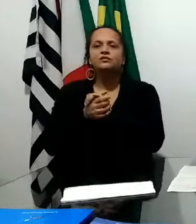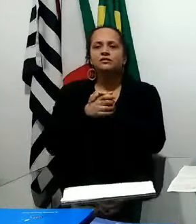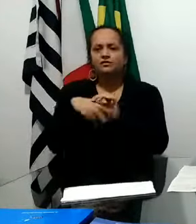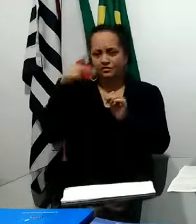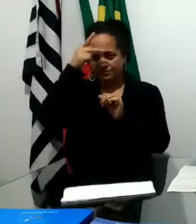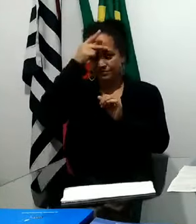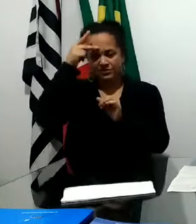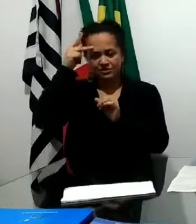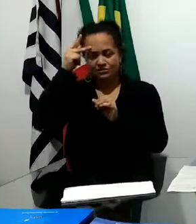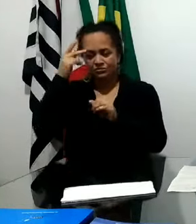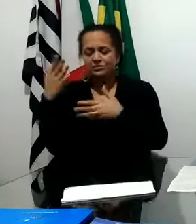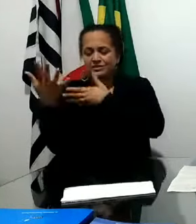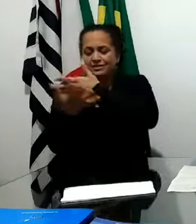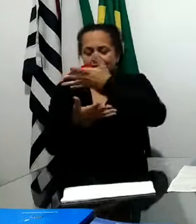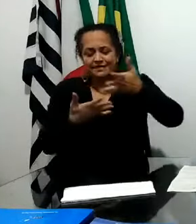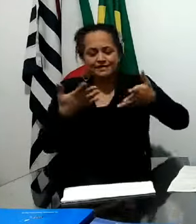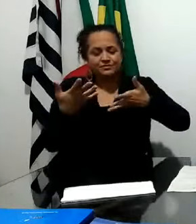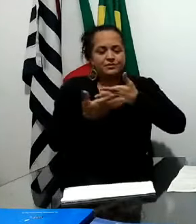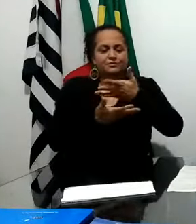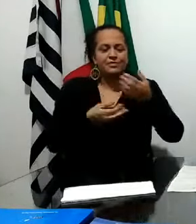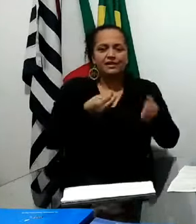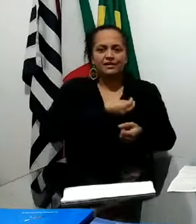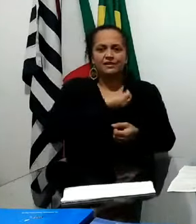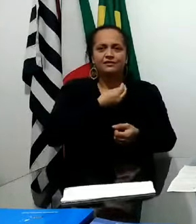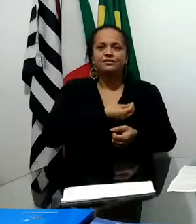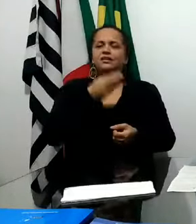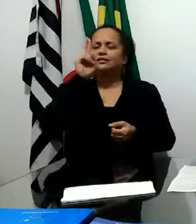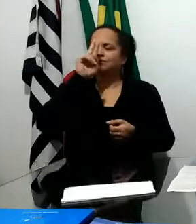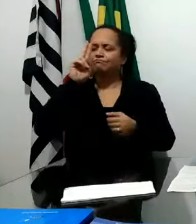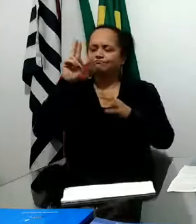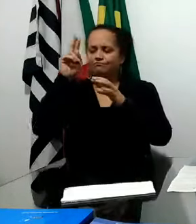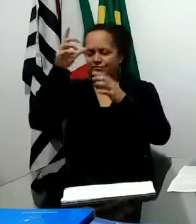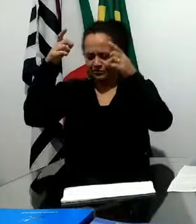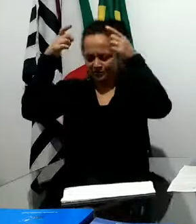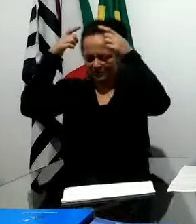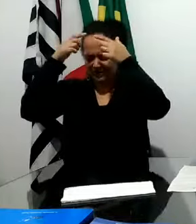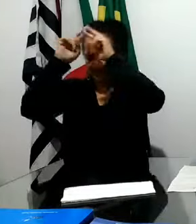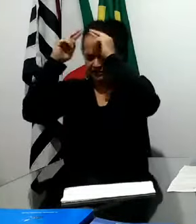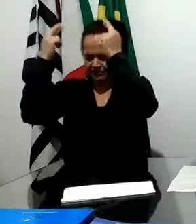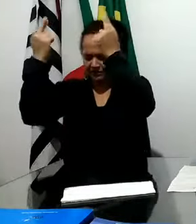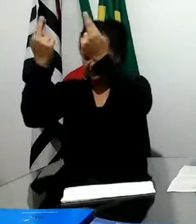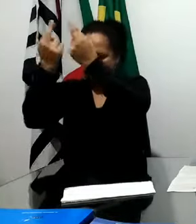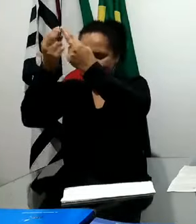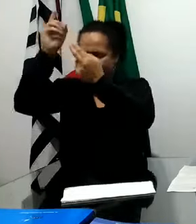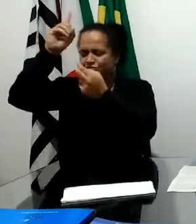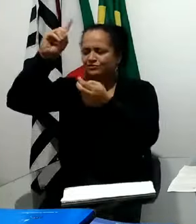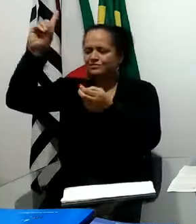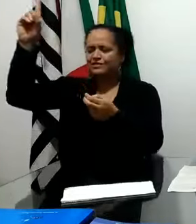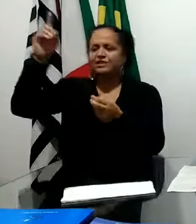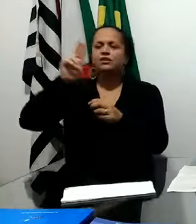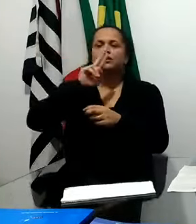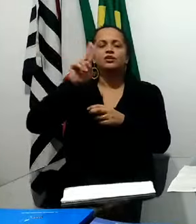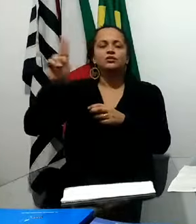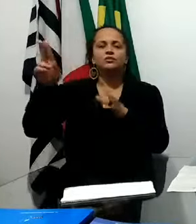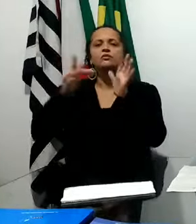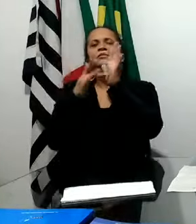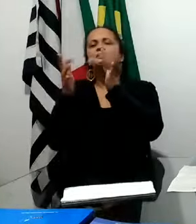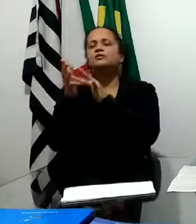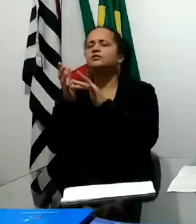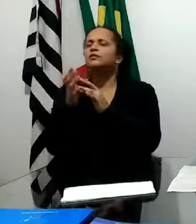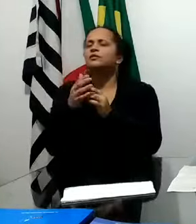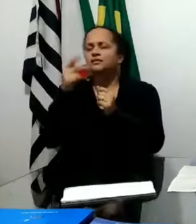que farão a diferença no reino do Senhor aqui na terra. Nós declaramos em nome de Jesus que venha o teu